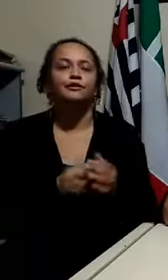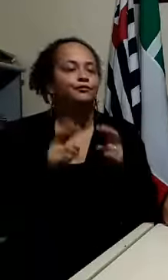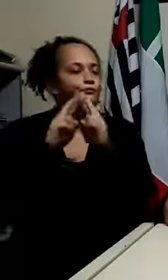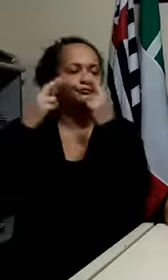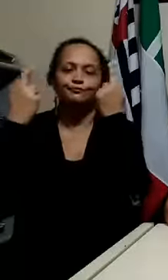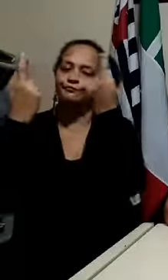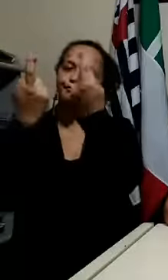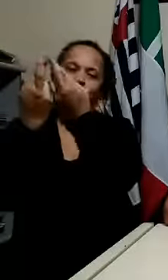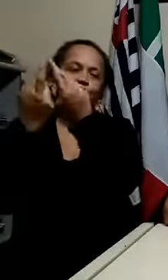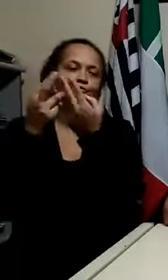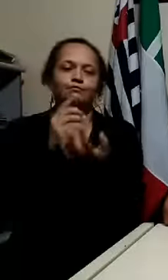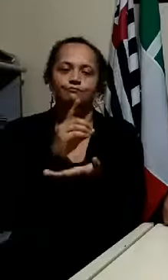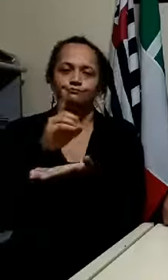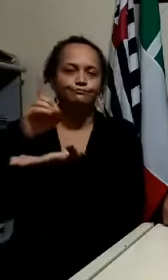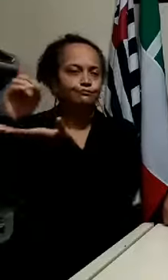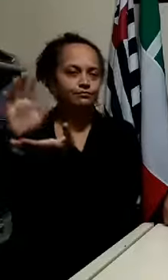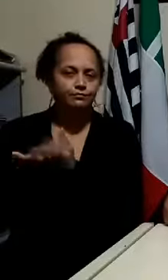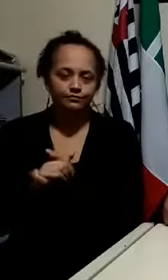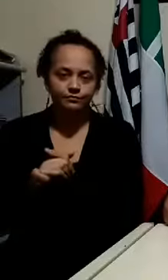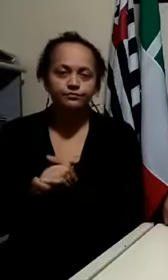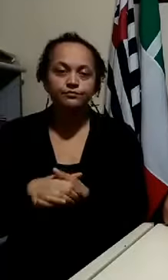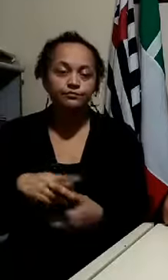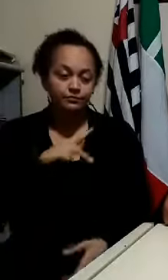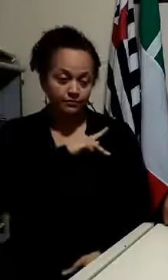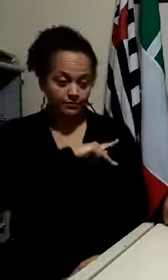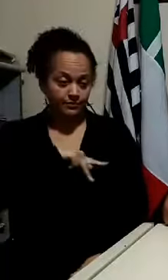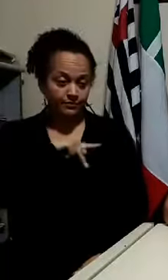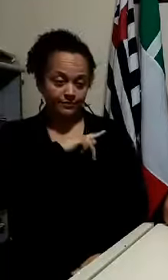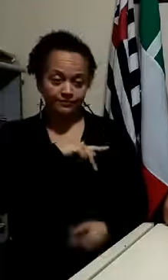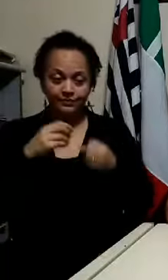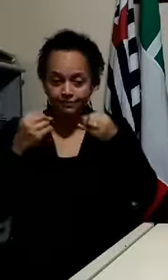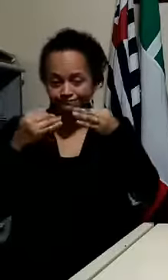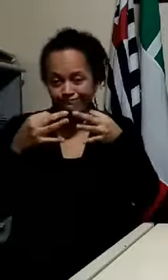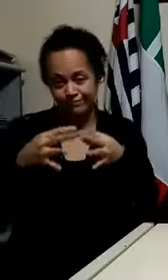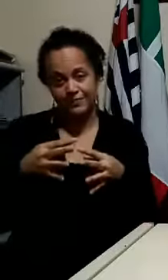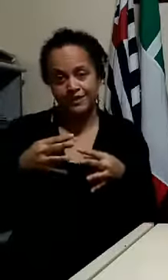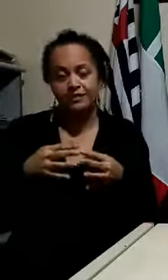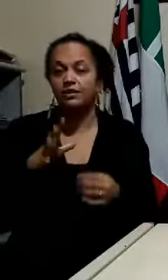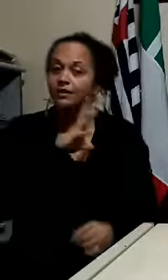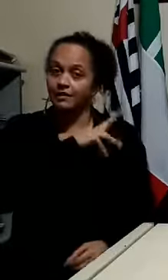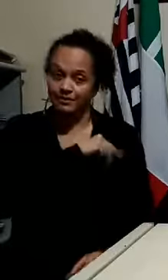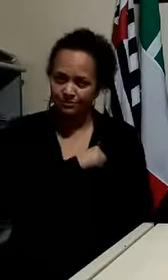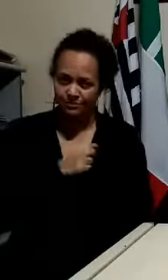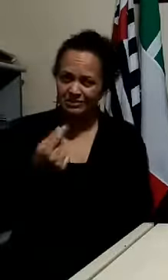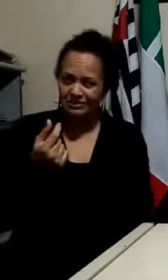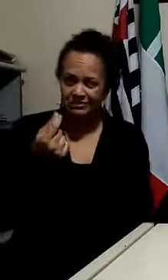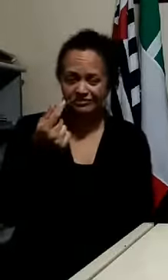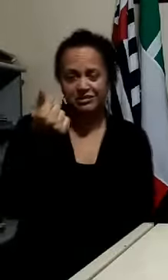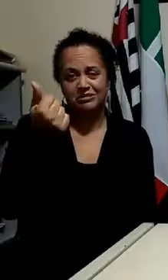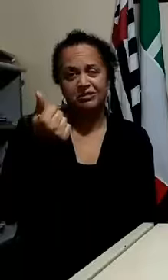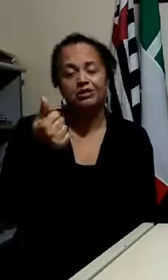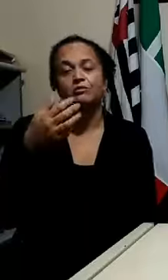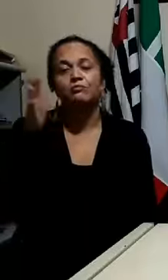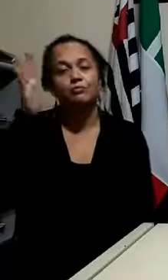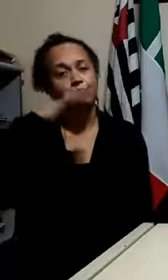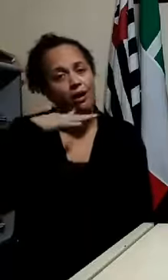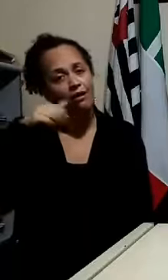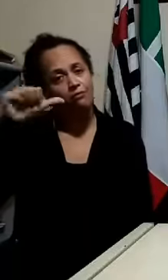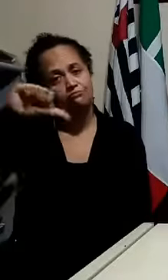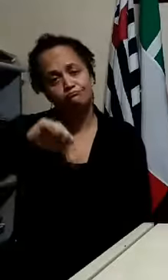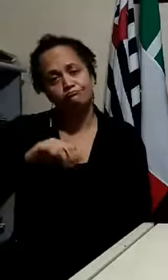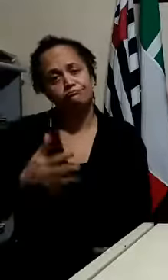né? O amor ao dinheiro é a raiz de todos os males. Veja bem, esse